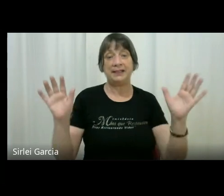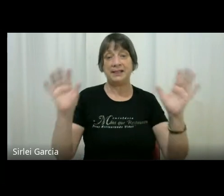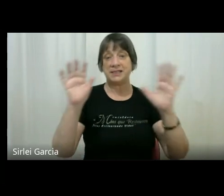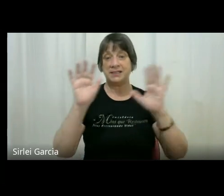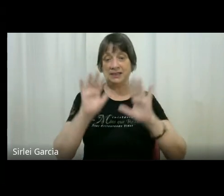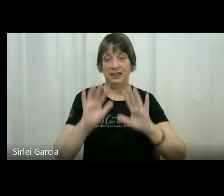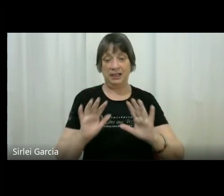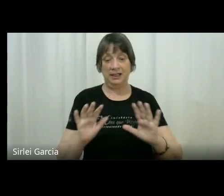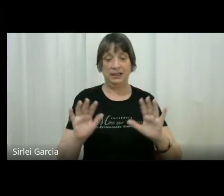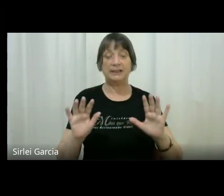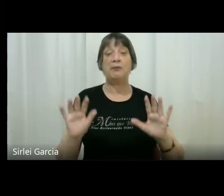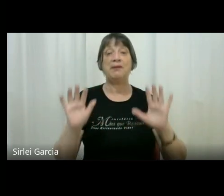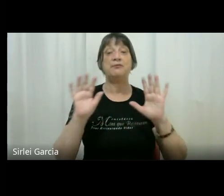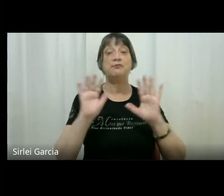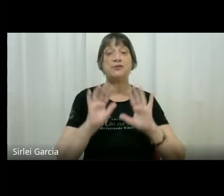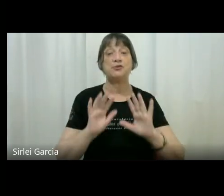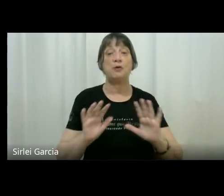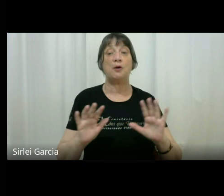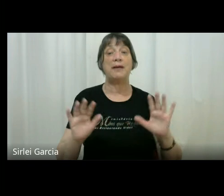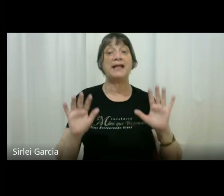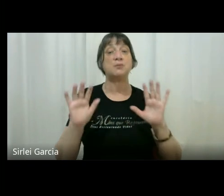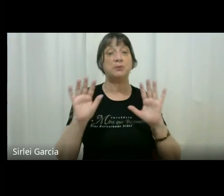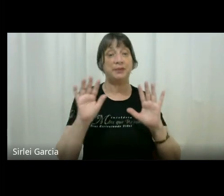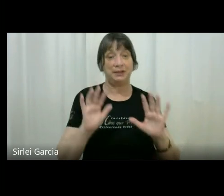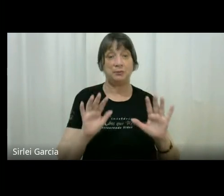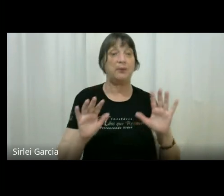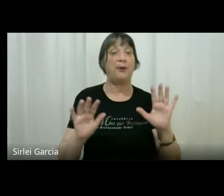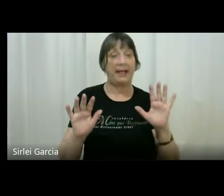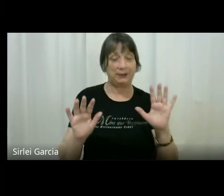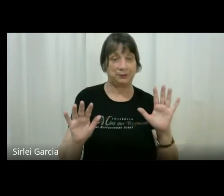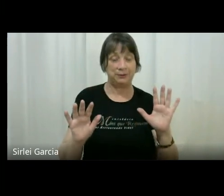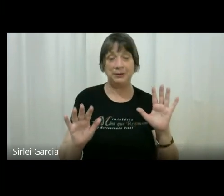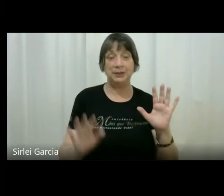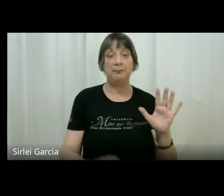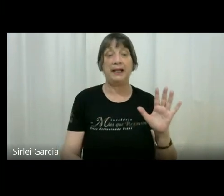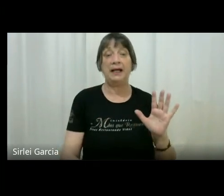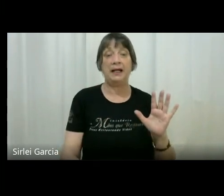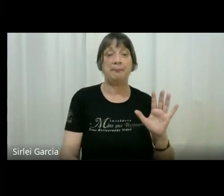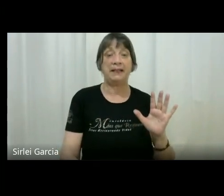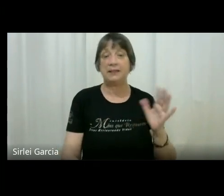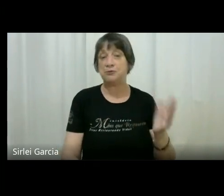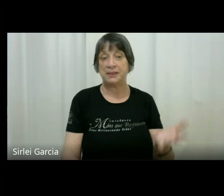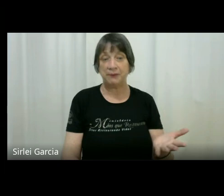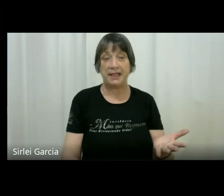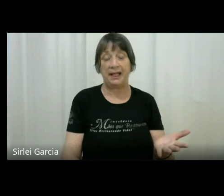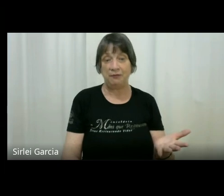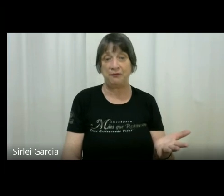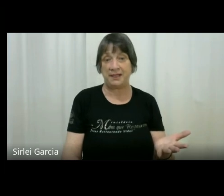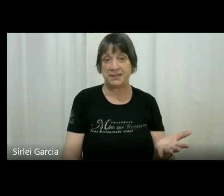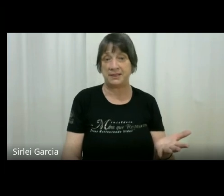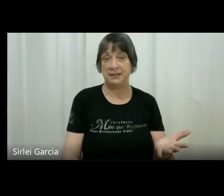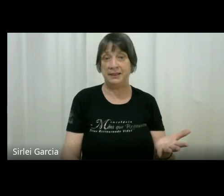Ela quis dar um visual mais bonito, poético, para a tradução que